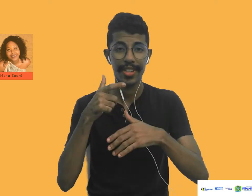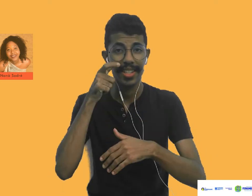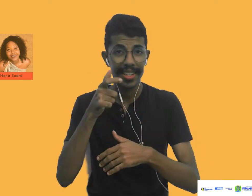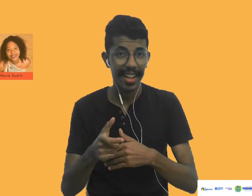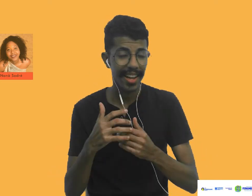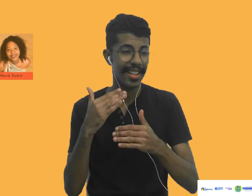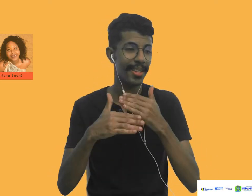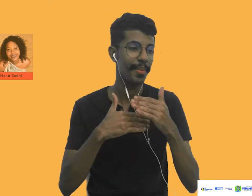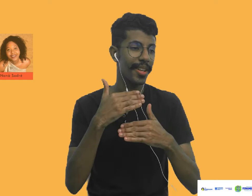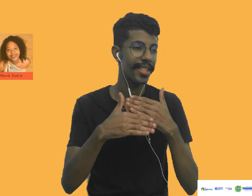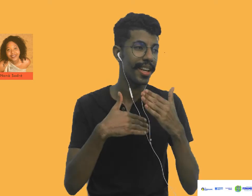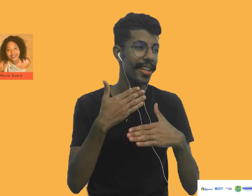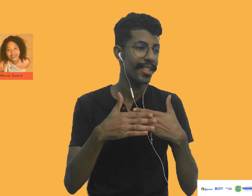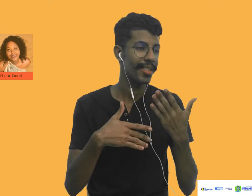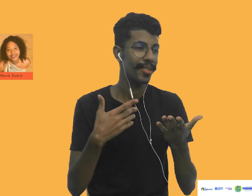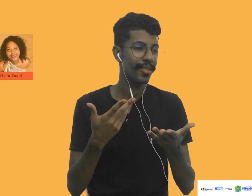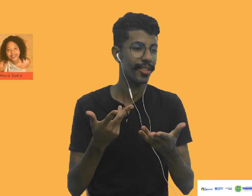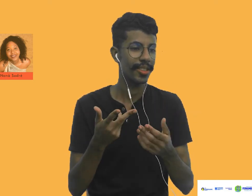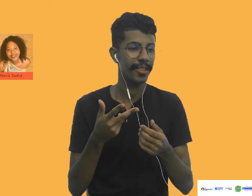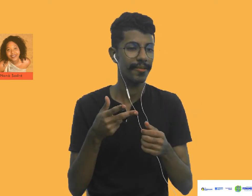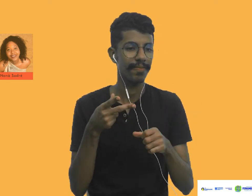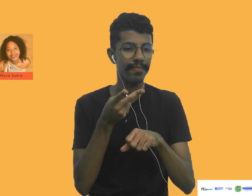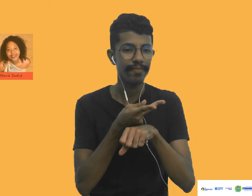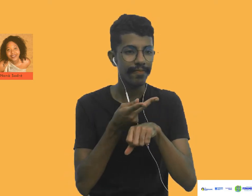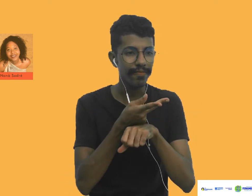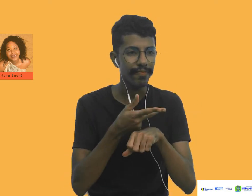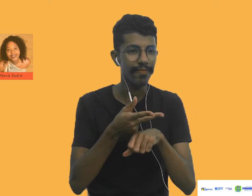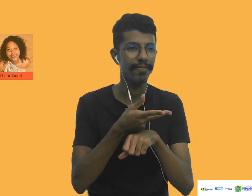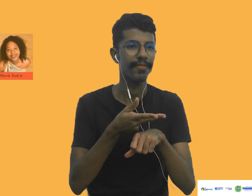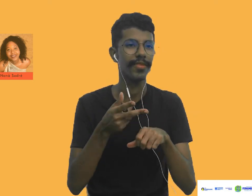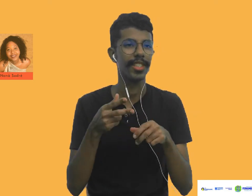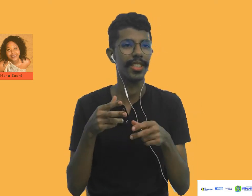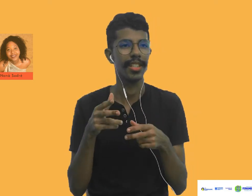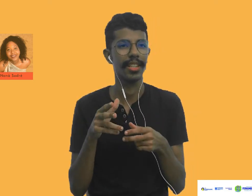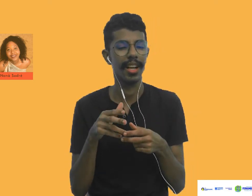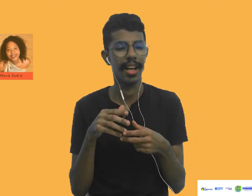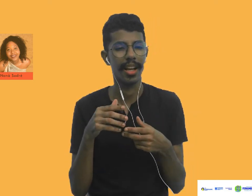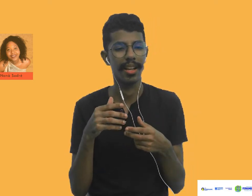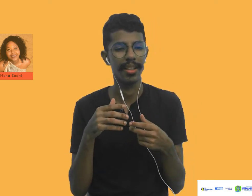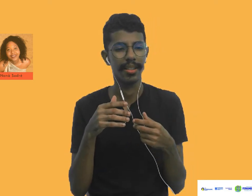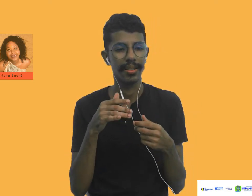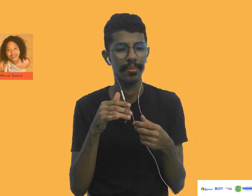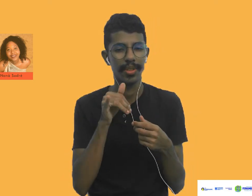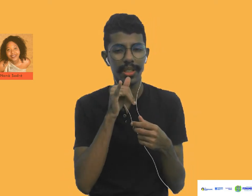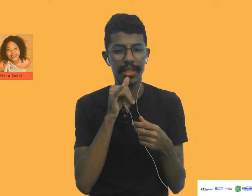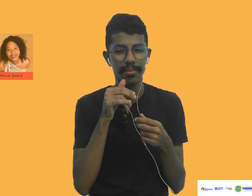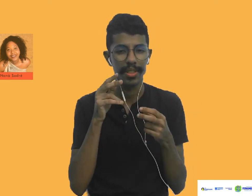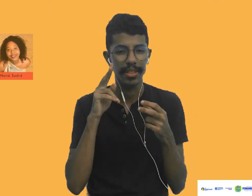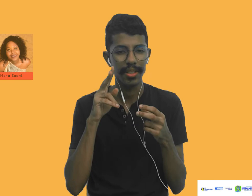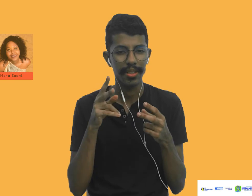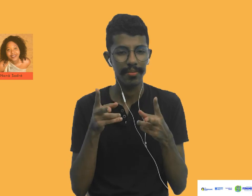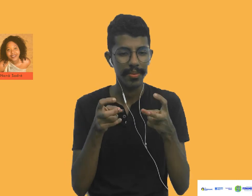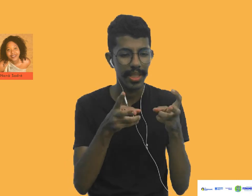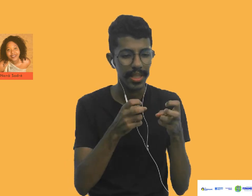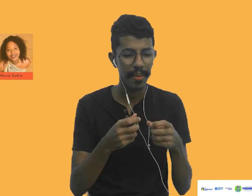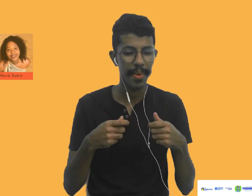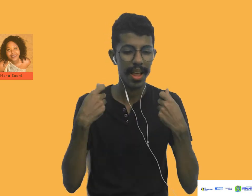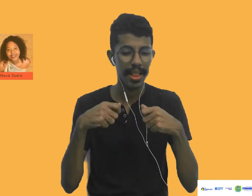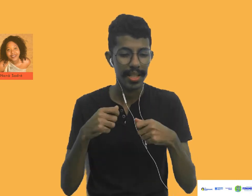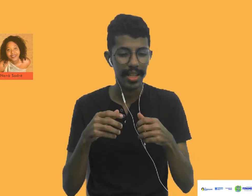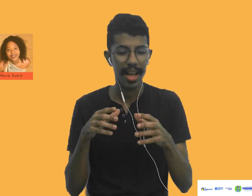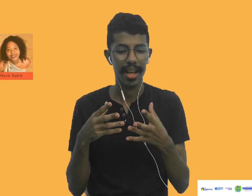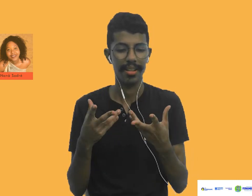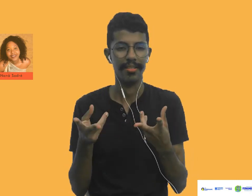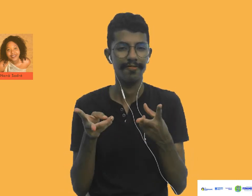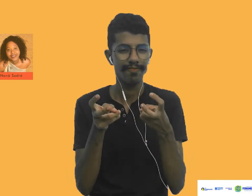isso é um processo, assim, de interesse, é um processo de verificar, assim, a necessidade de